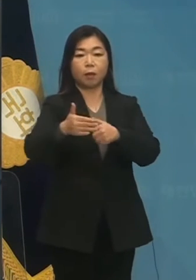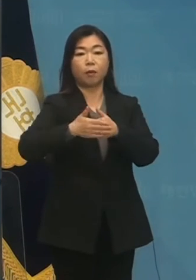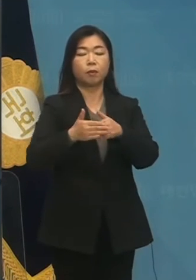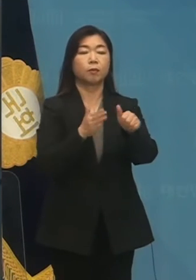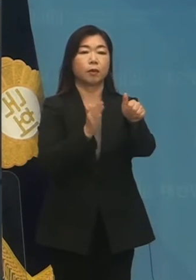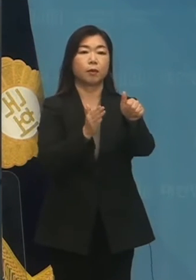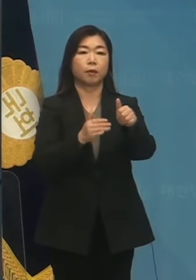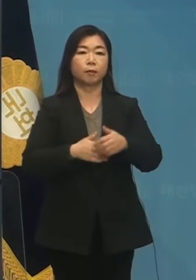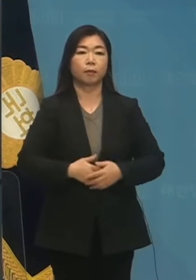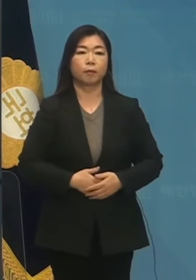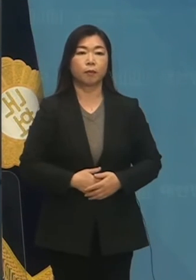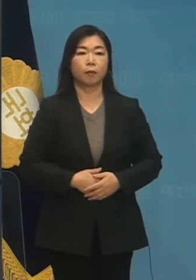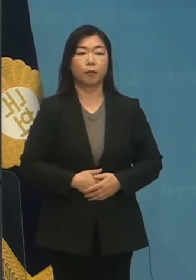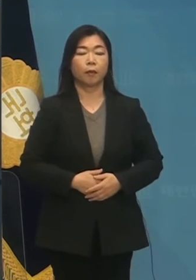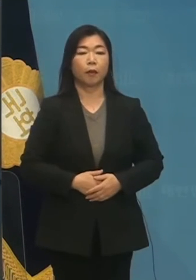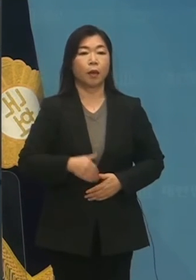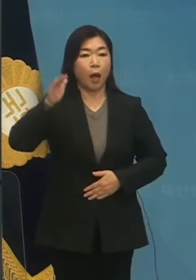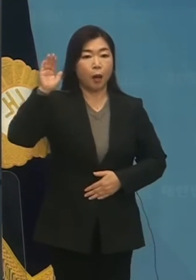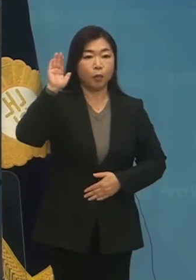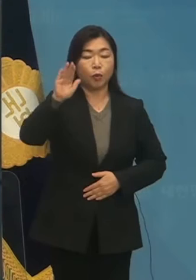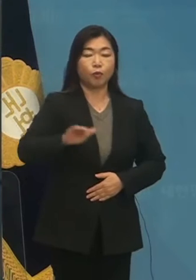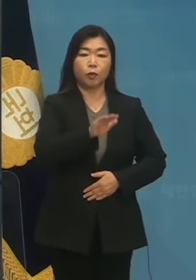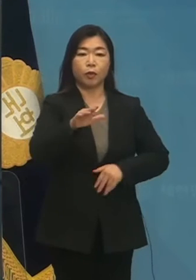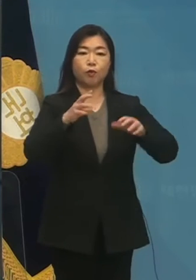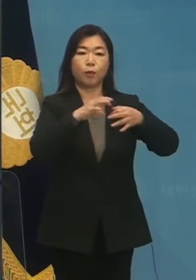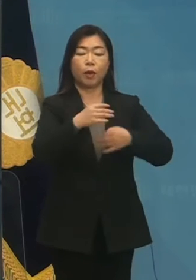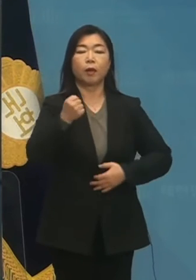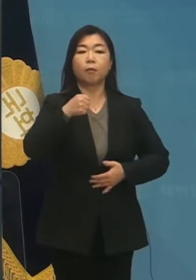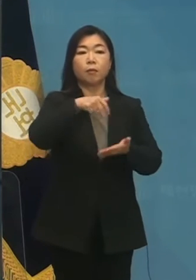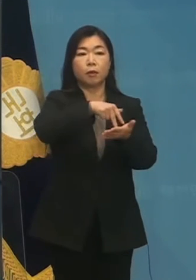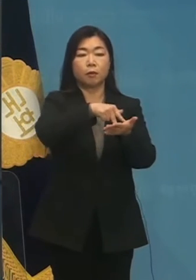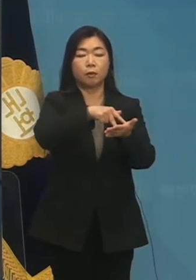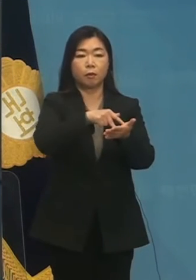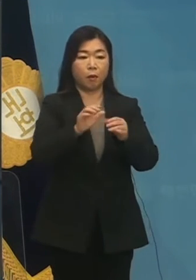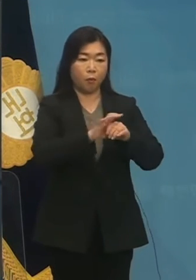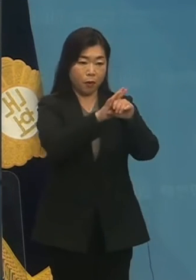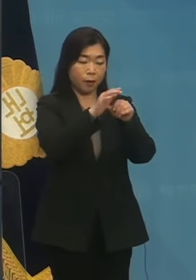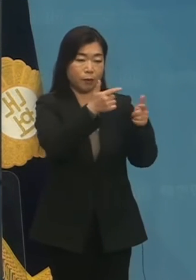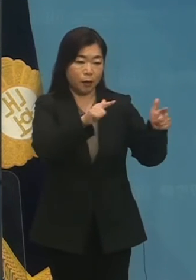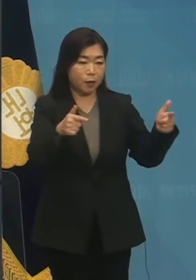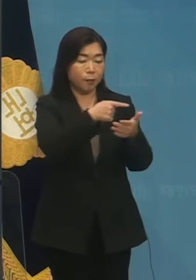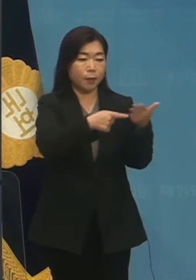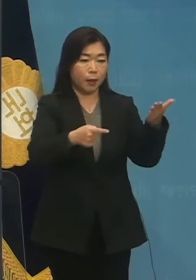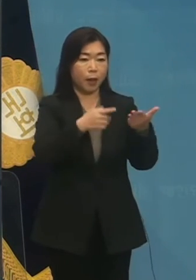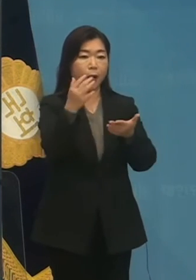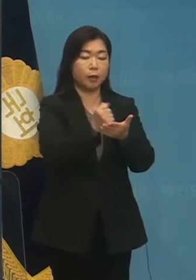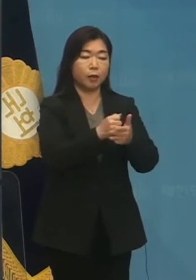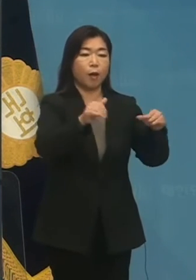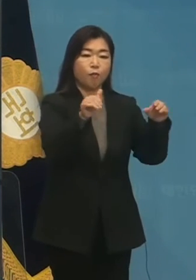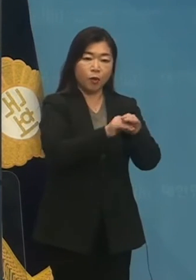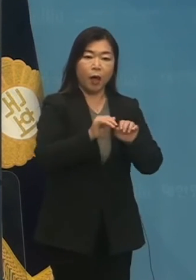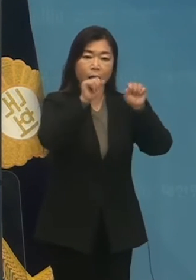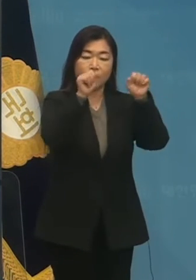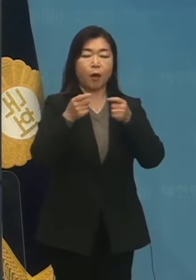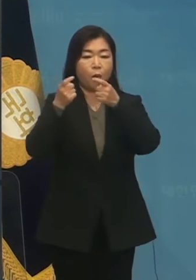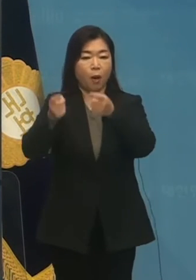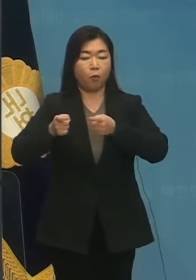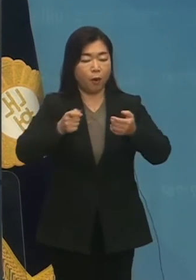주길 촉구합니다. 앞으로도 우리 국민의힘은 코로나19로 피해를 입은 문화,